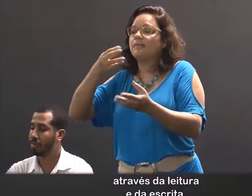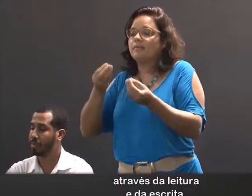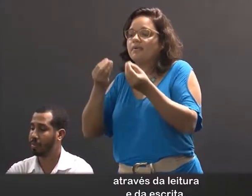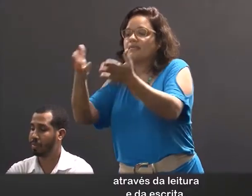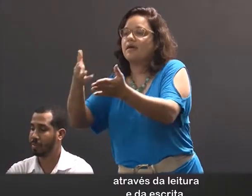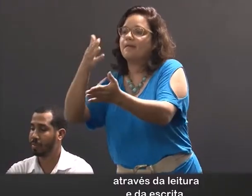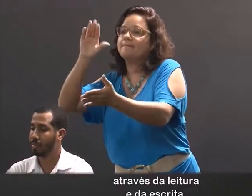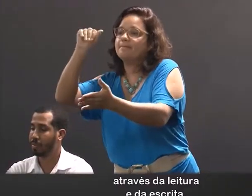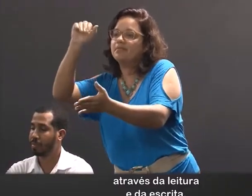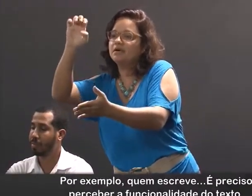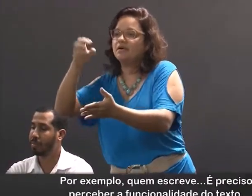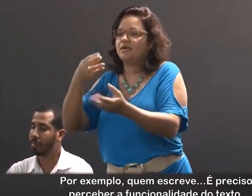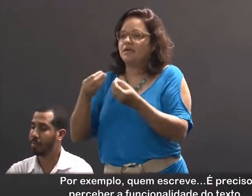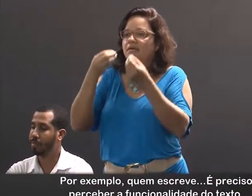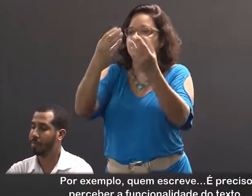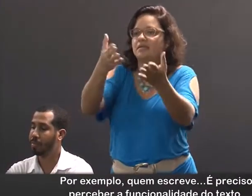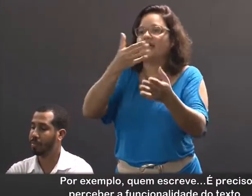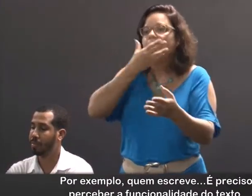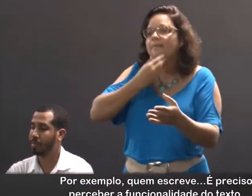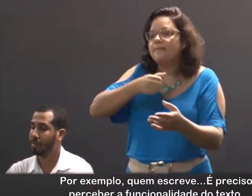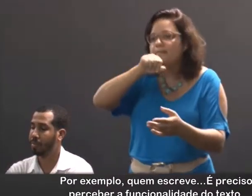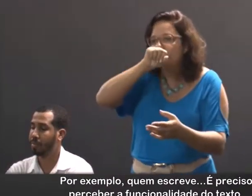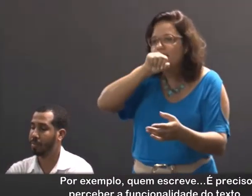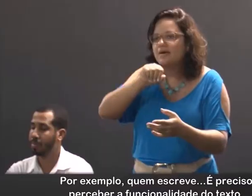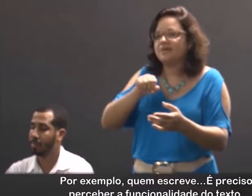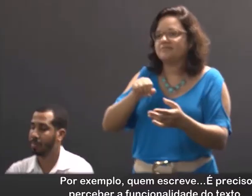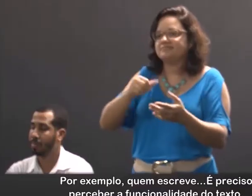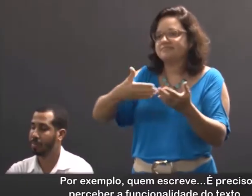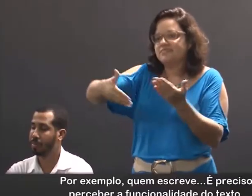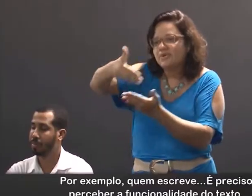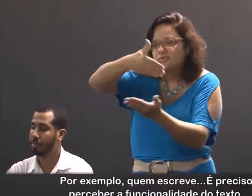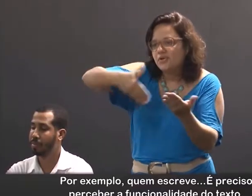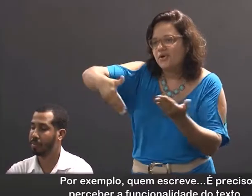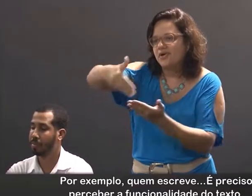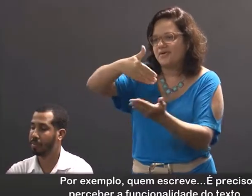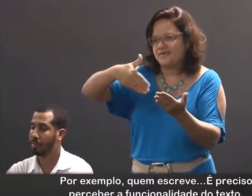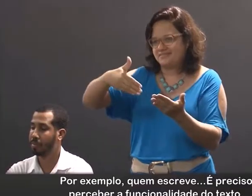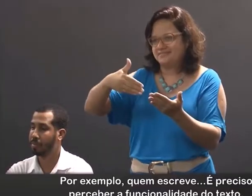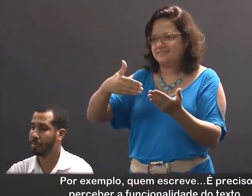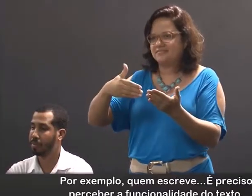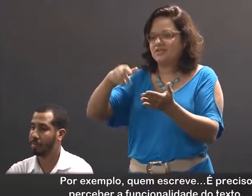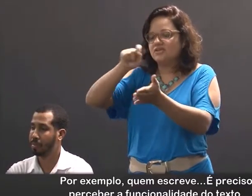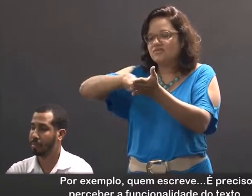escrita. Por exemplo, quem escreve mamãe